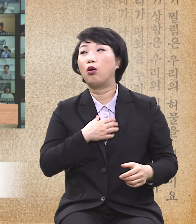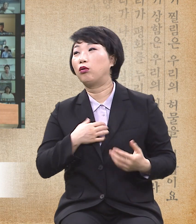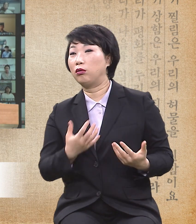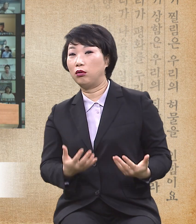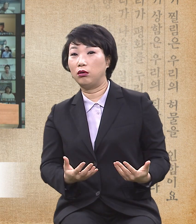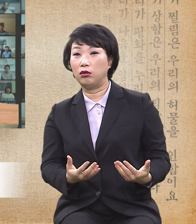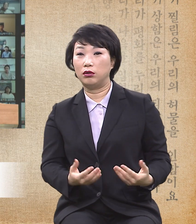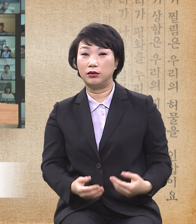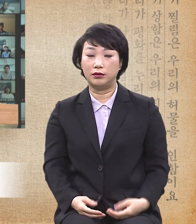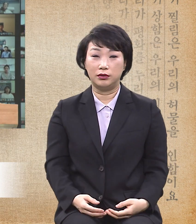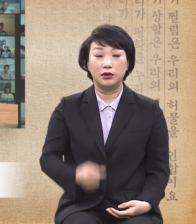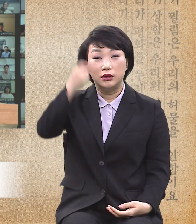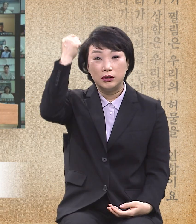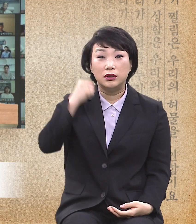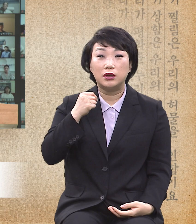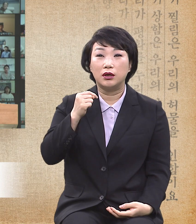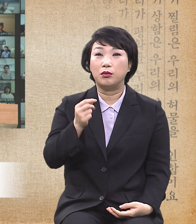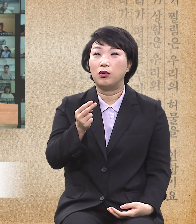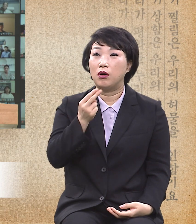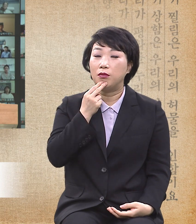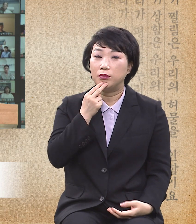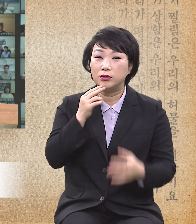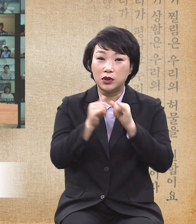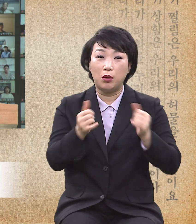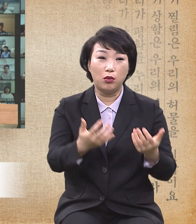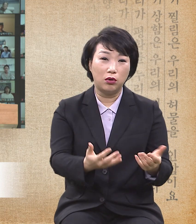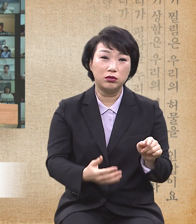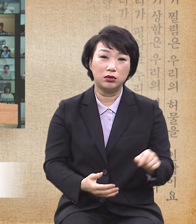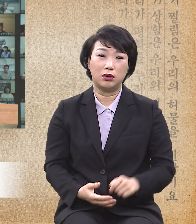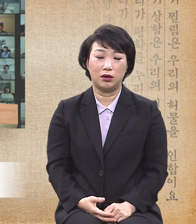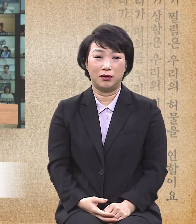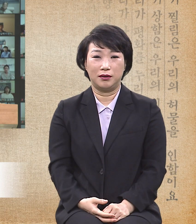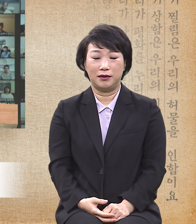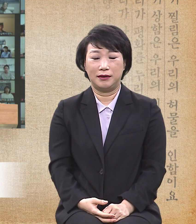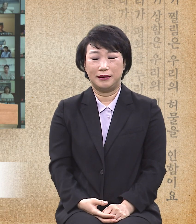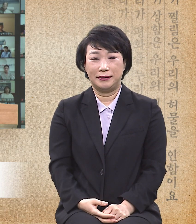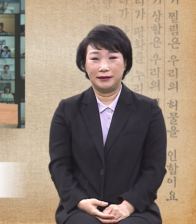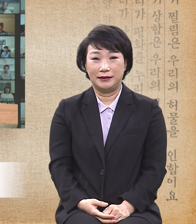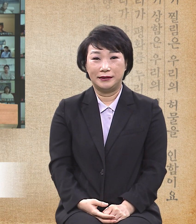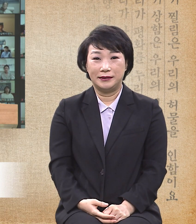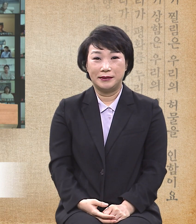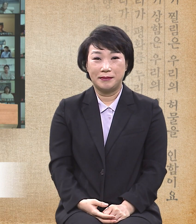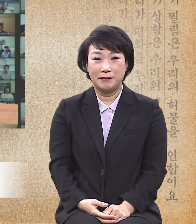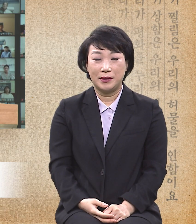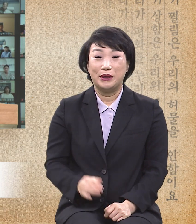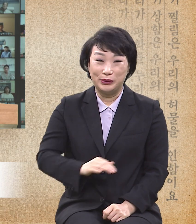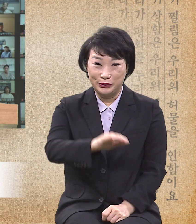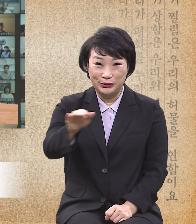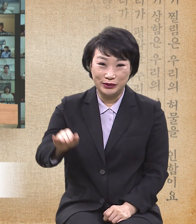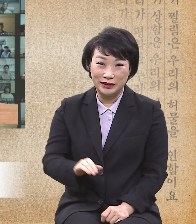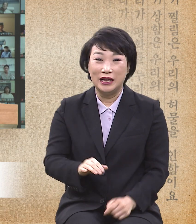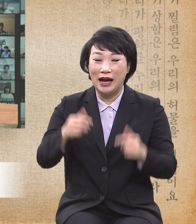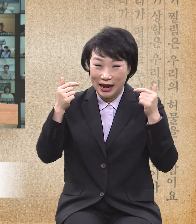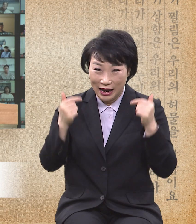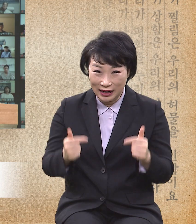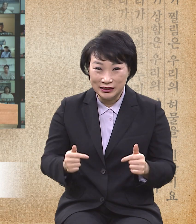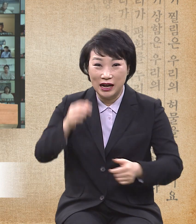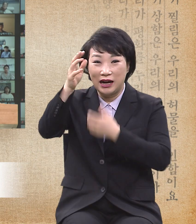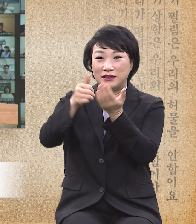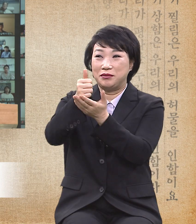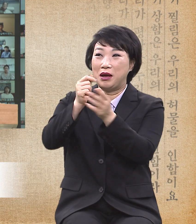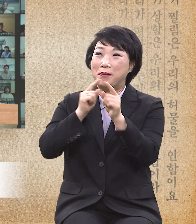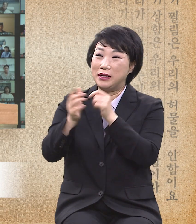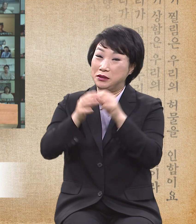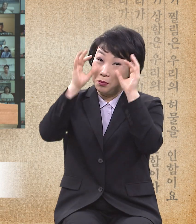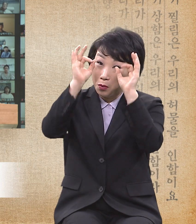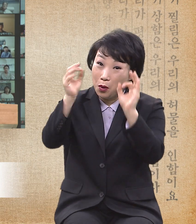되며 감각해서 깨어날 자가 될 수 있겠는가? 그래서 우리는 항상 하나님